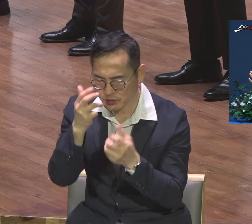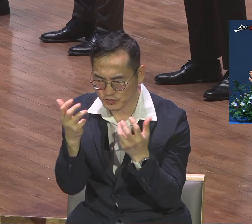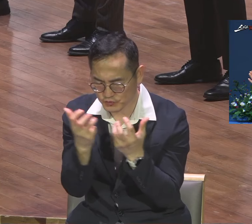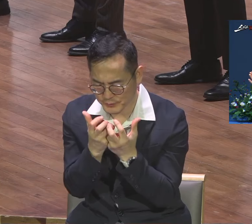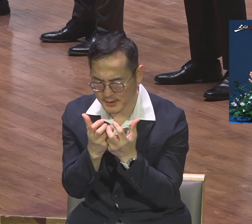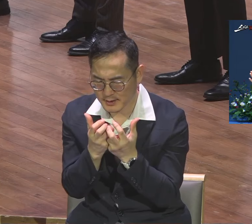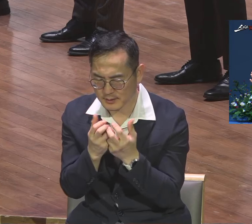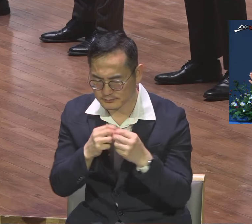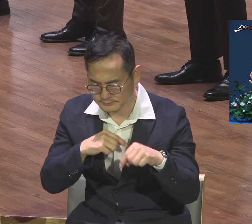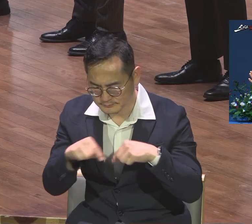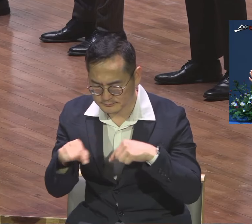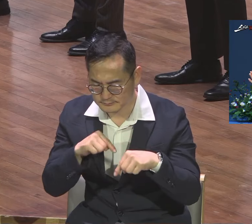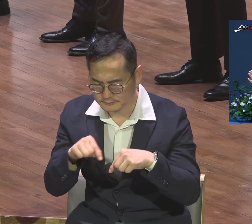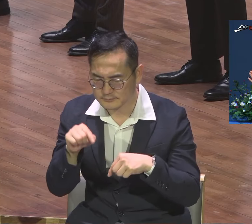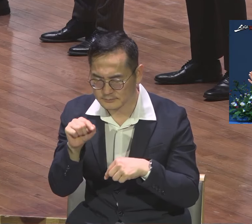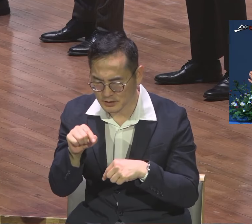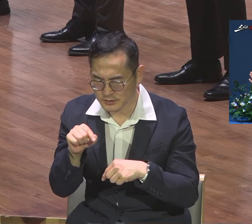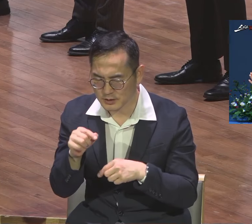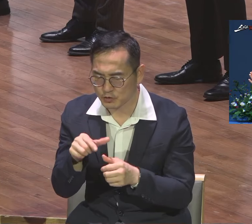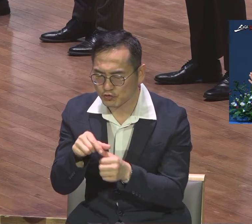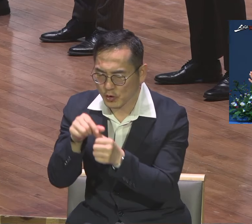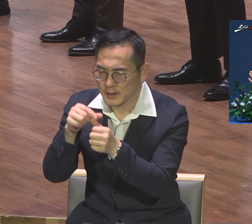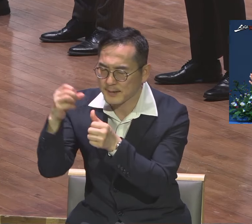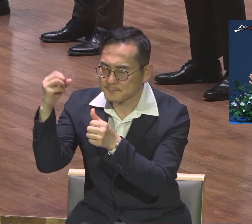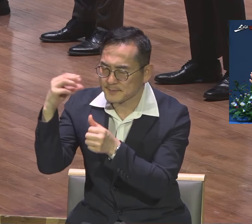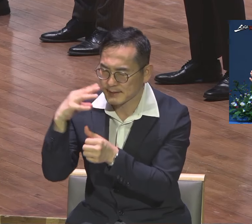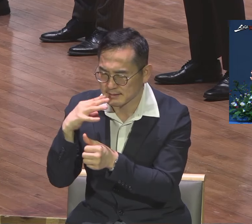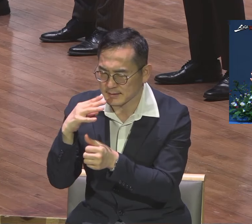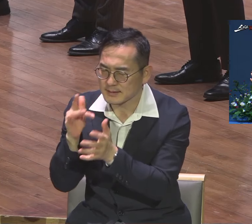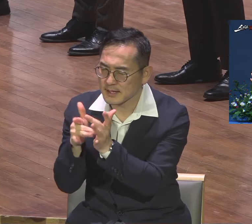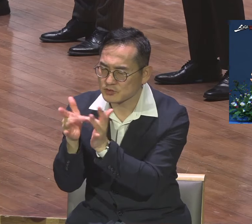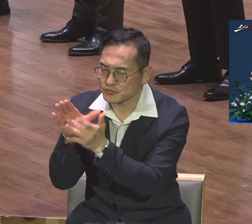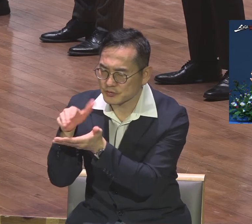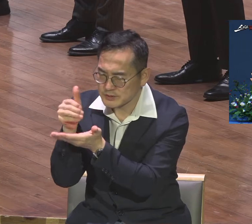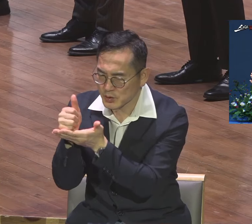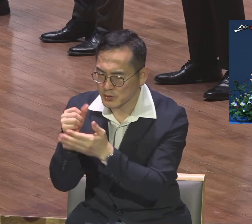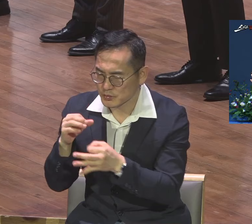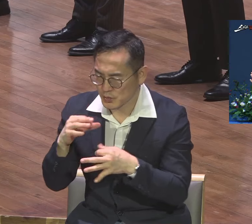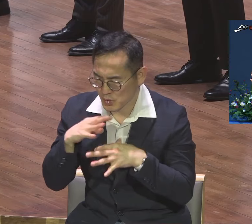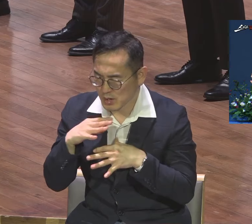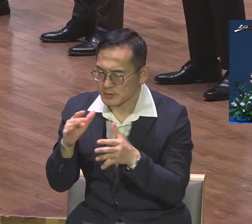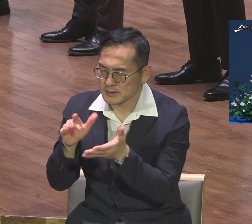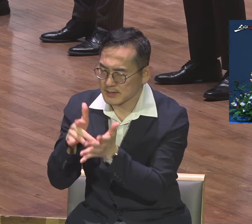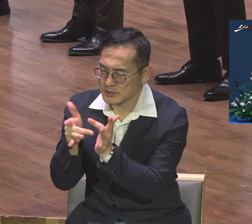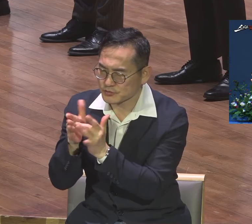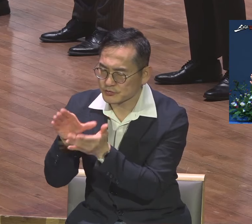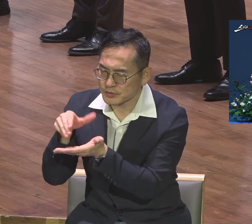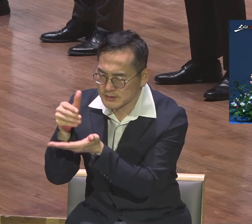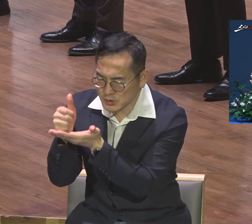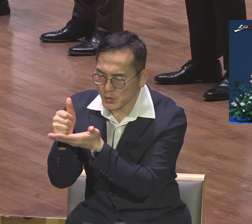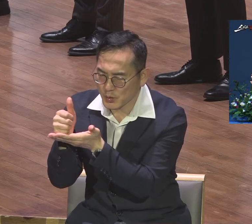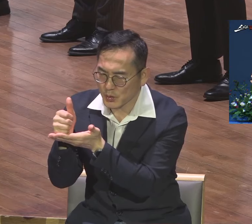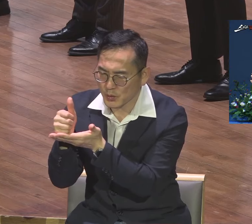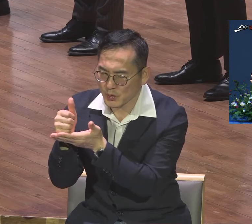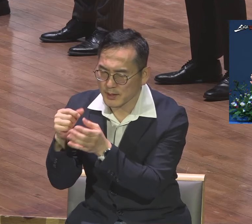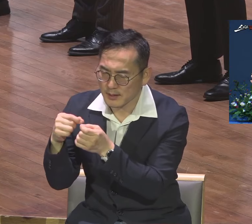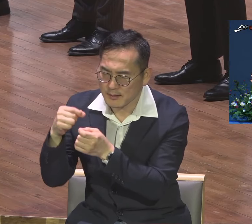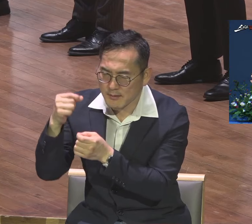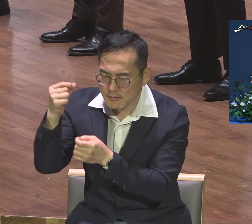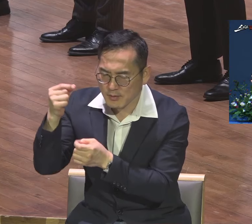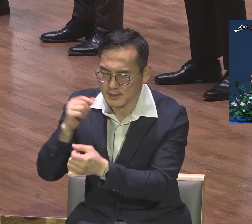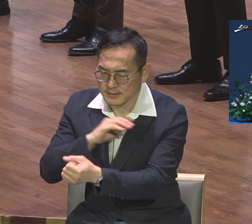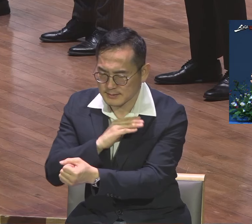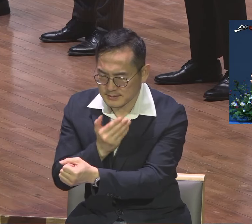역사 교통하심이 구원의 큰빛 되신 예수 그리스도, 놀라운 그 이름 되신 예수 그리스도의 권세와 권능을